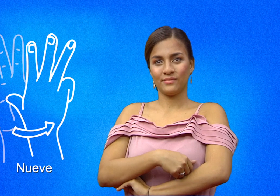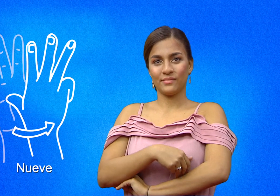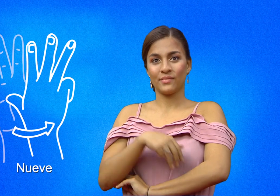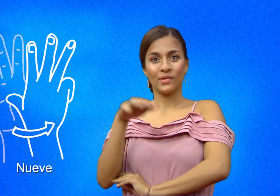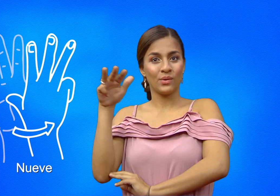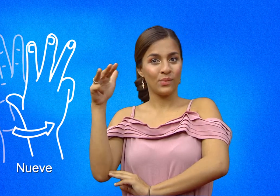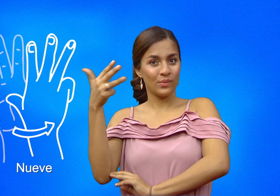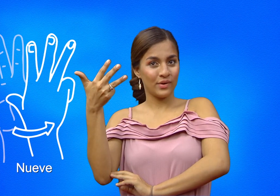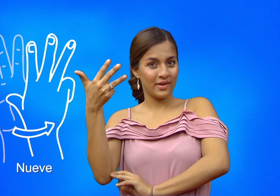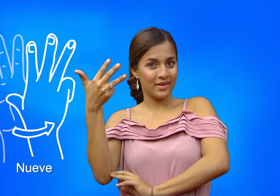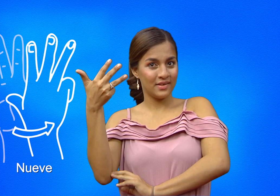9